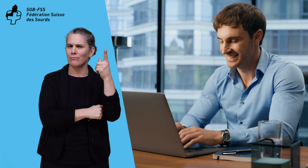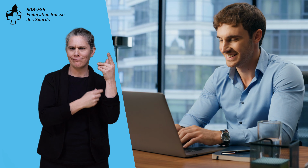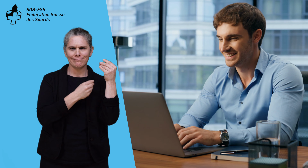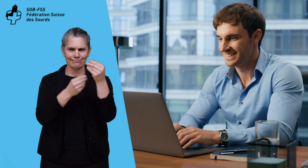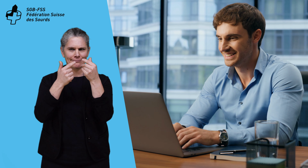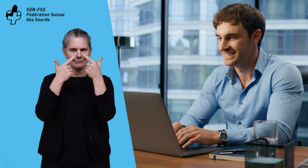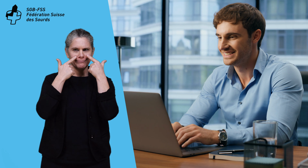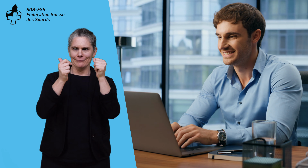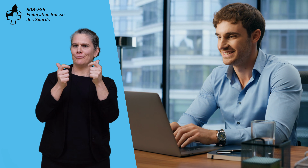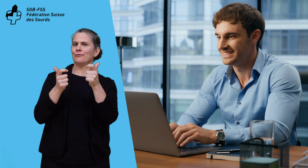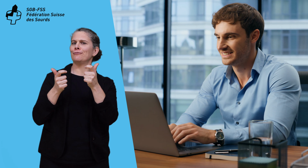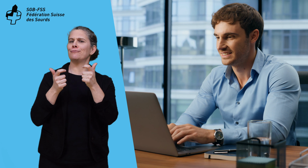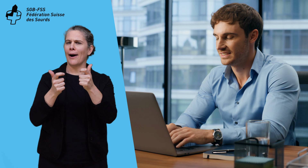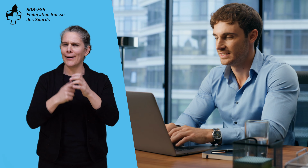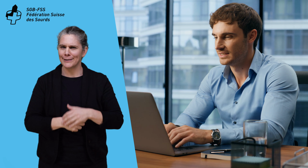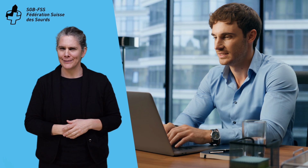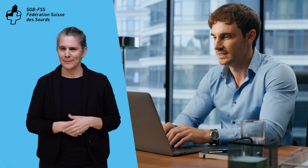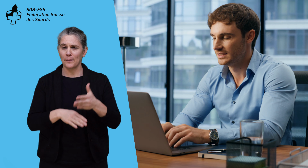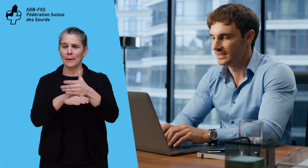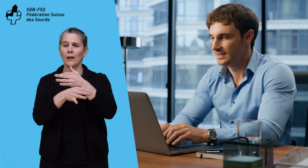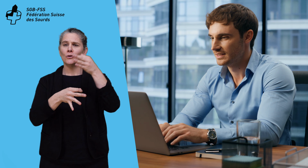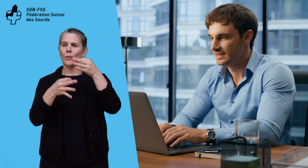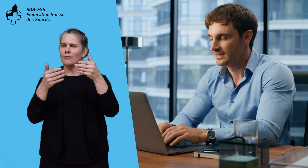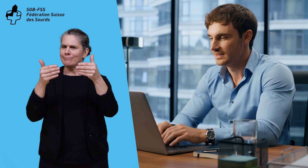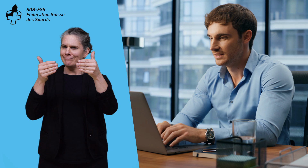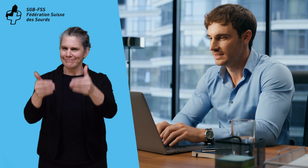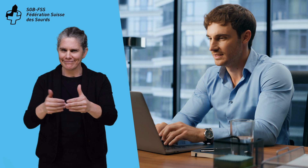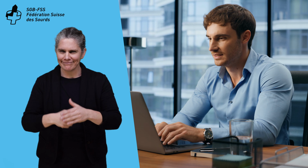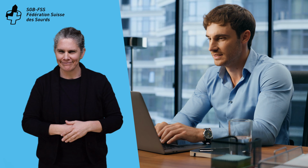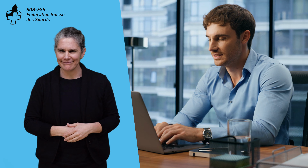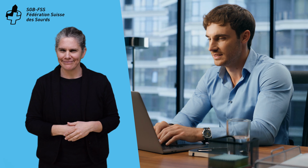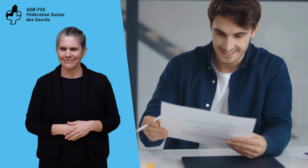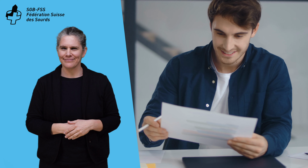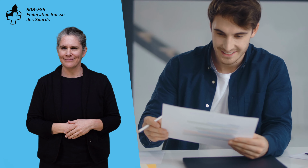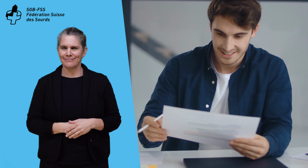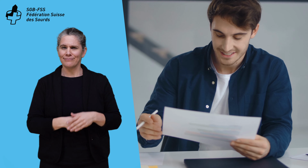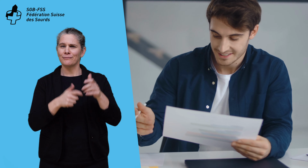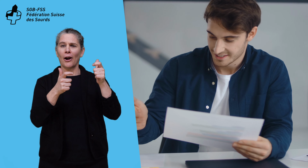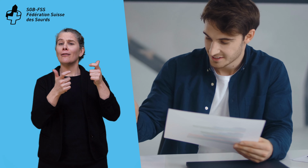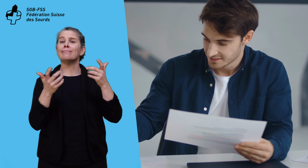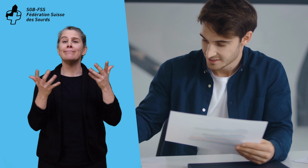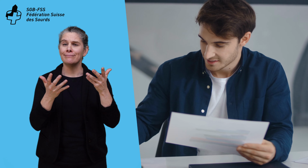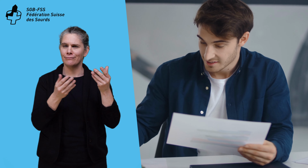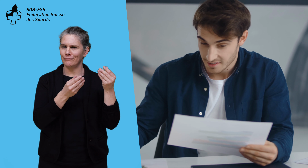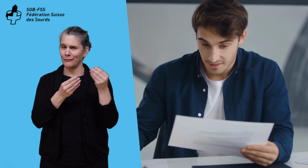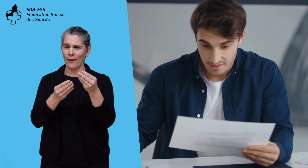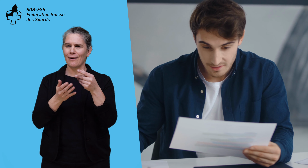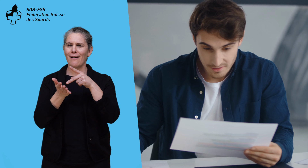déjà fait des expériences avec des collaborateurs sourds et malentendants mettent l'accès sur les opportunités